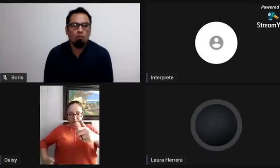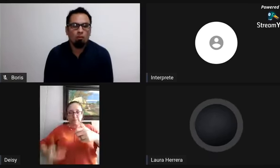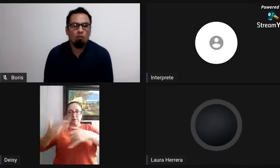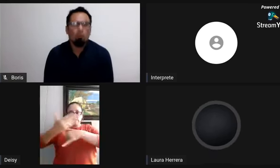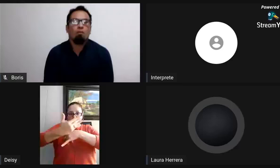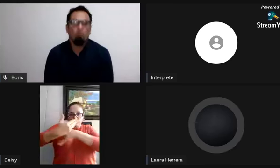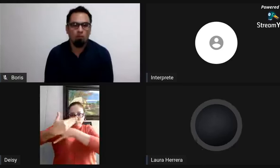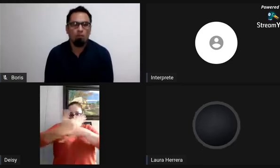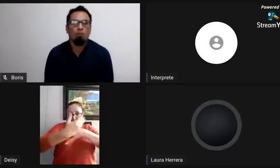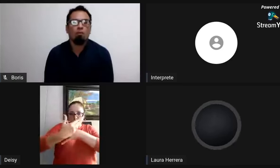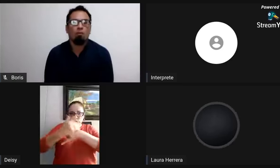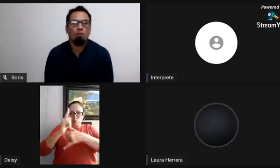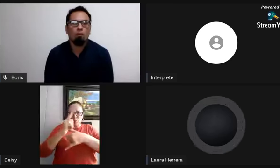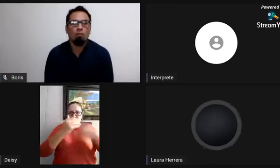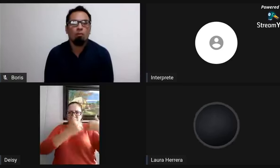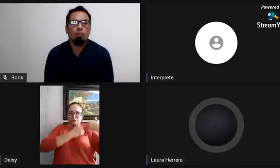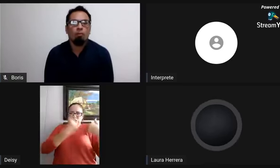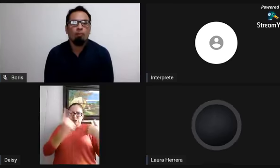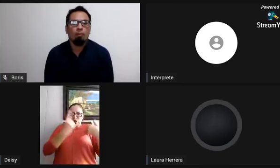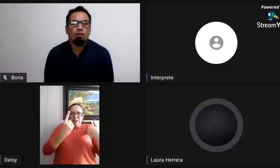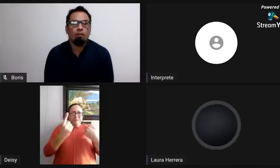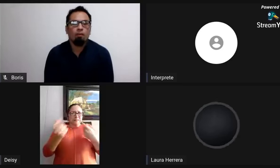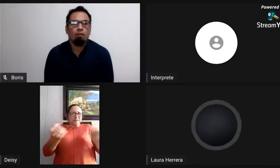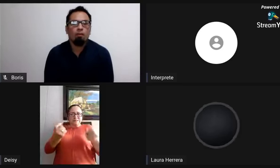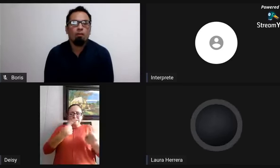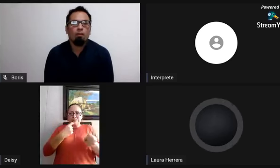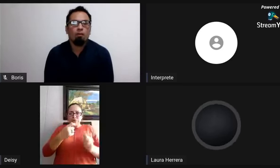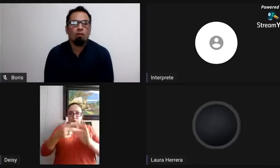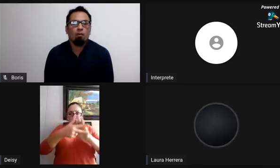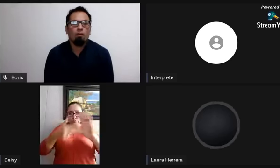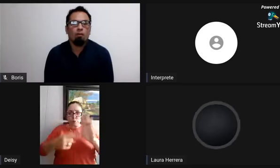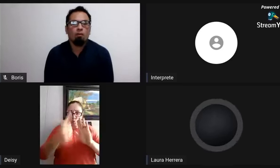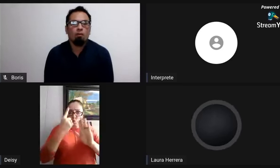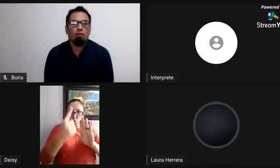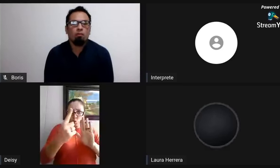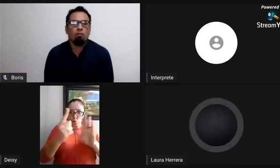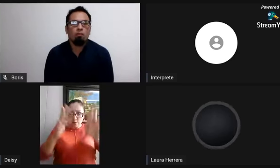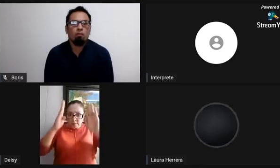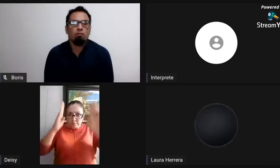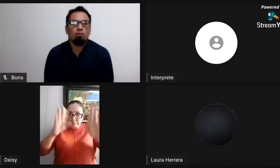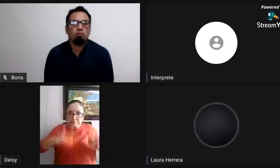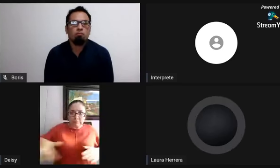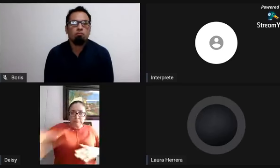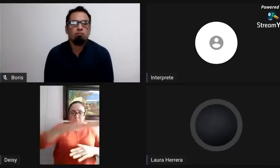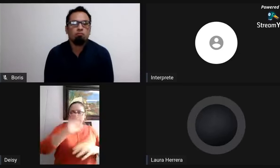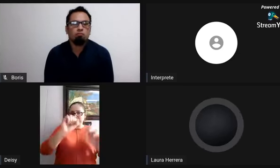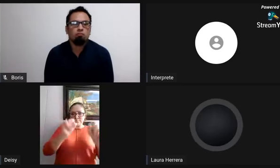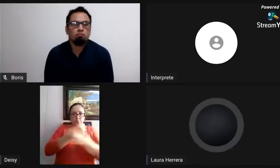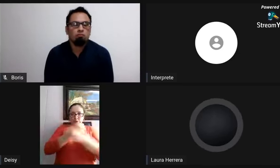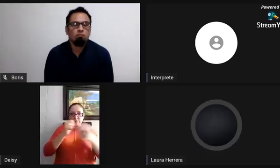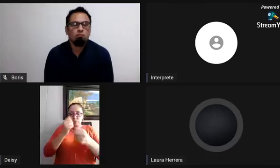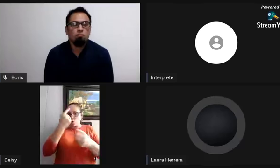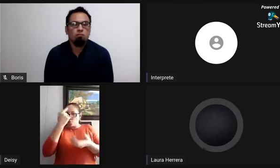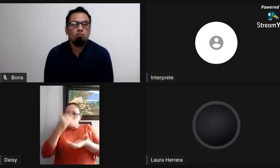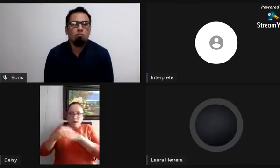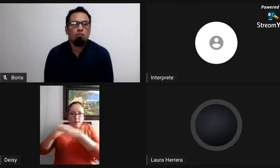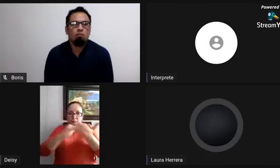estructura política del país, pero también geopolítica en su división. En un momento hablabas que había